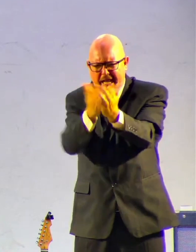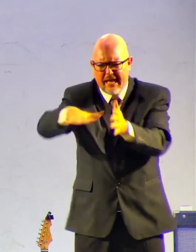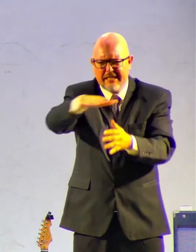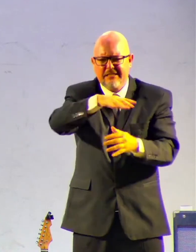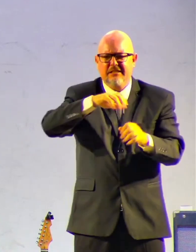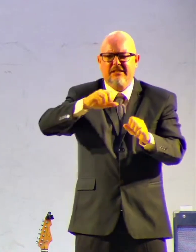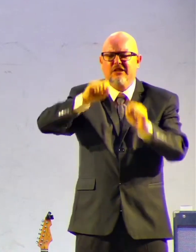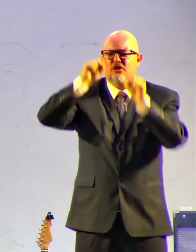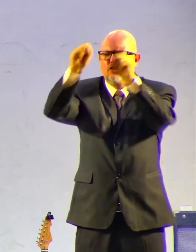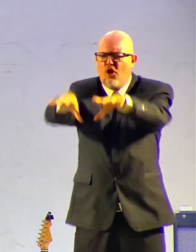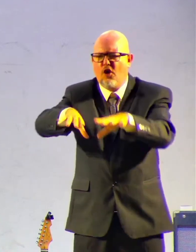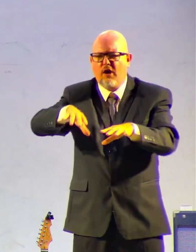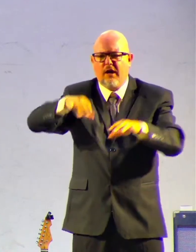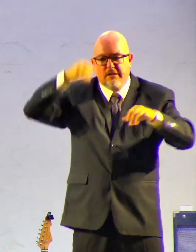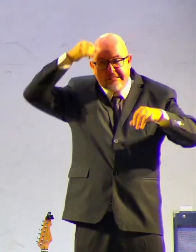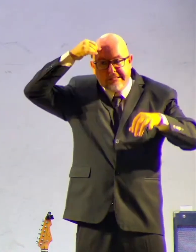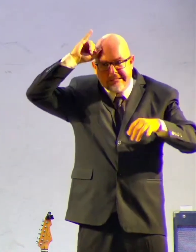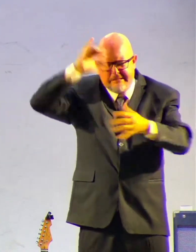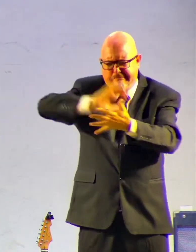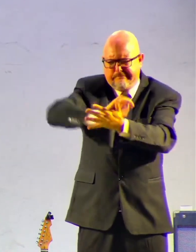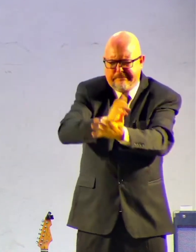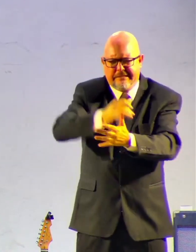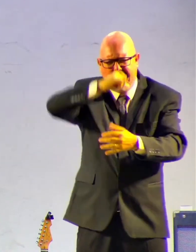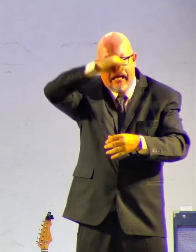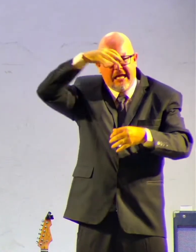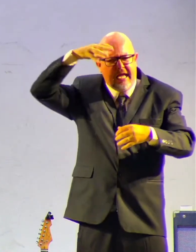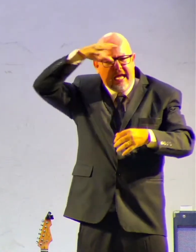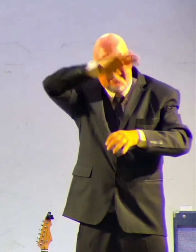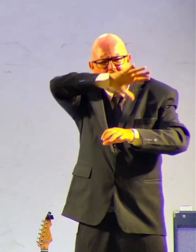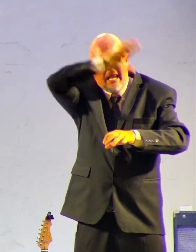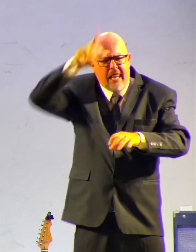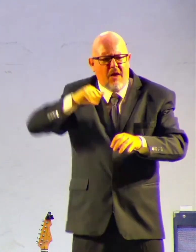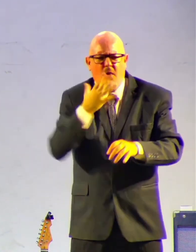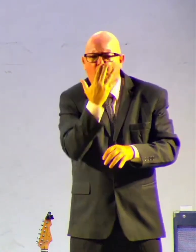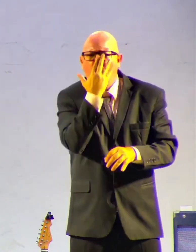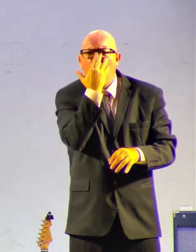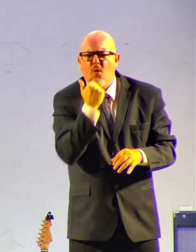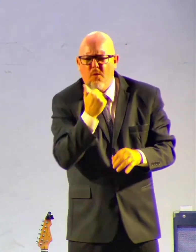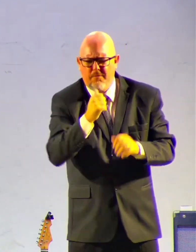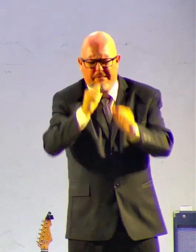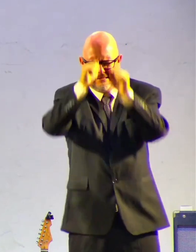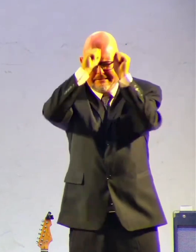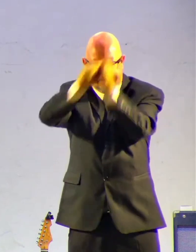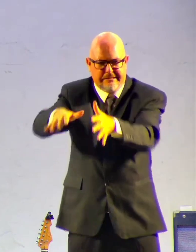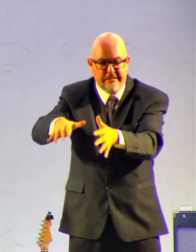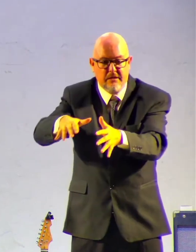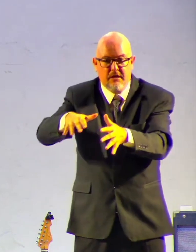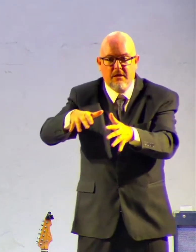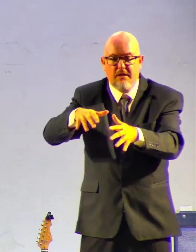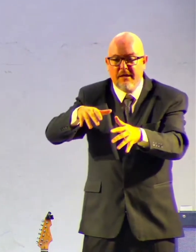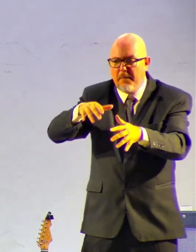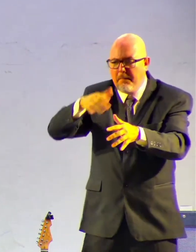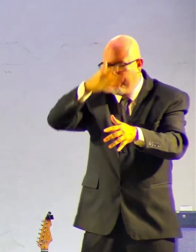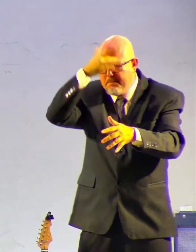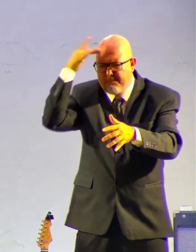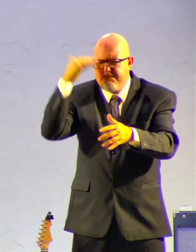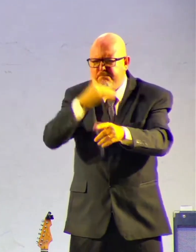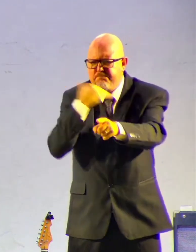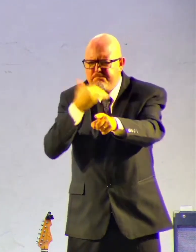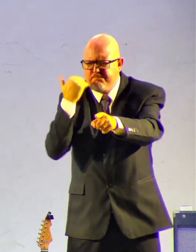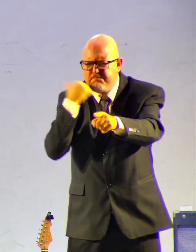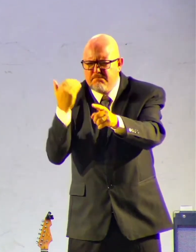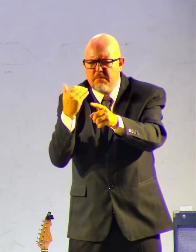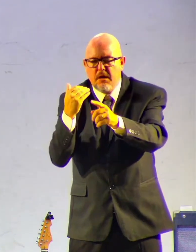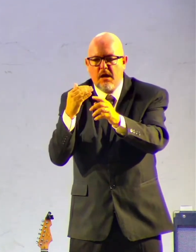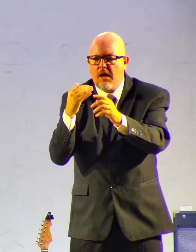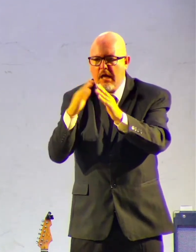para os touros pisarem, para os leões esfamados da Líbia devorarem. Mas quanto mais sangue era derramado, mais